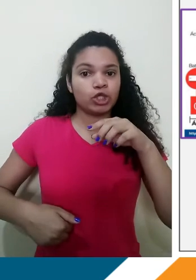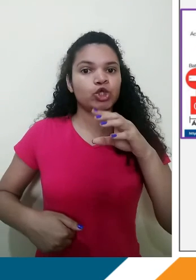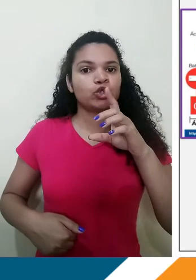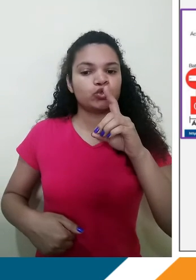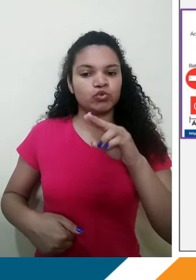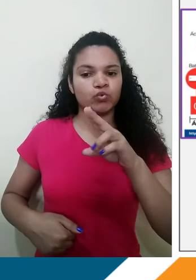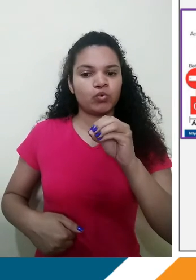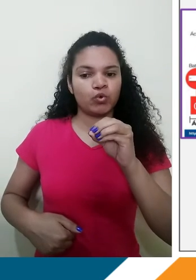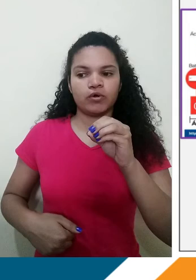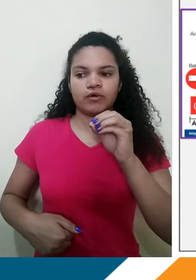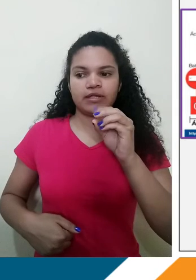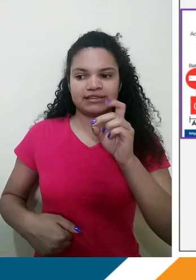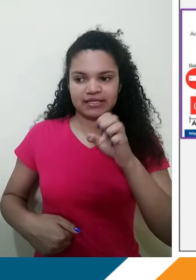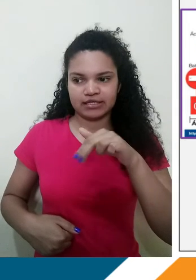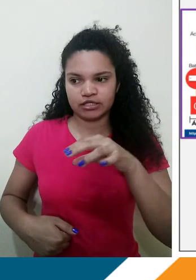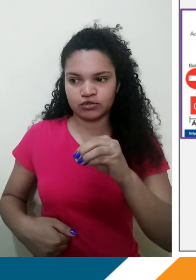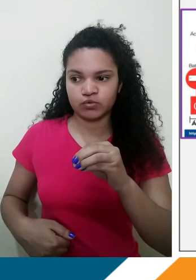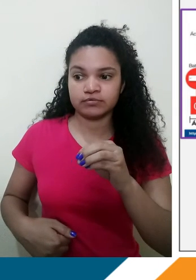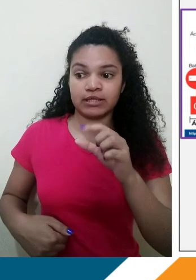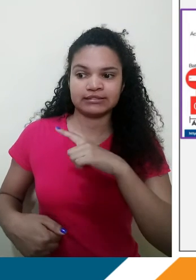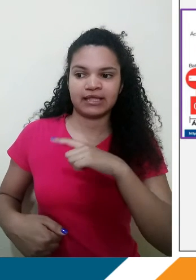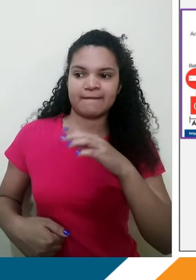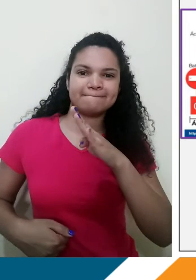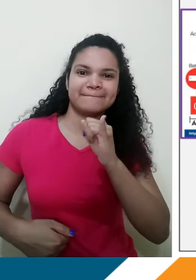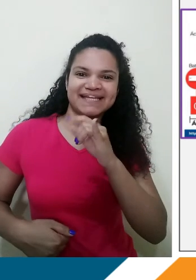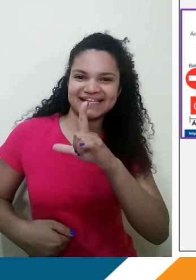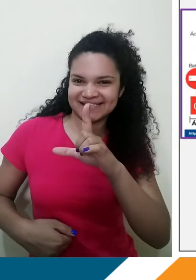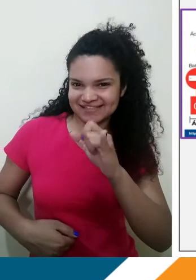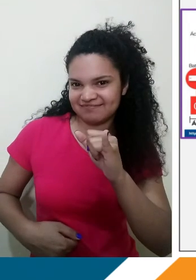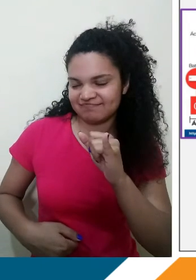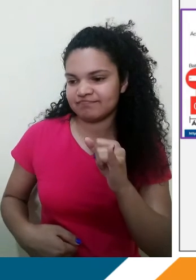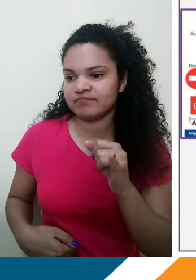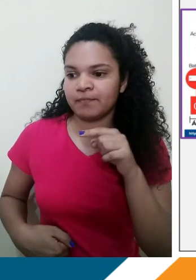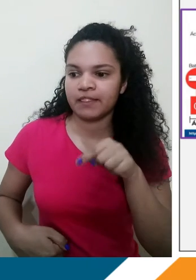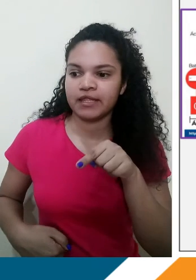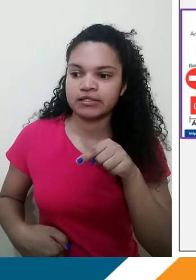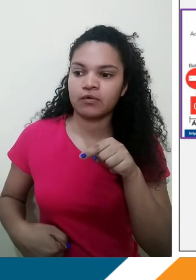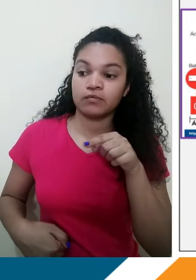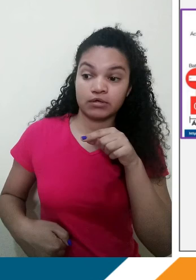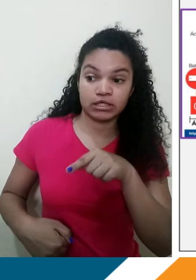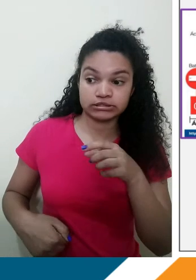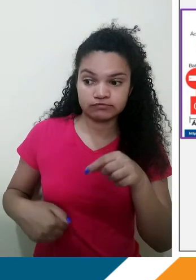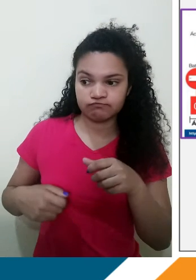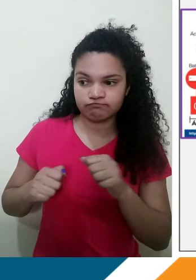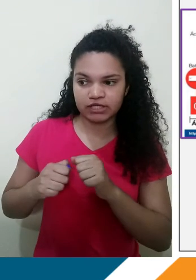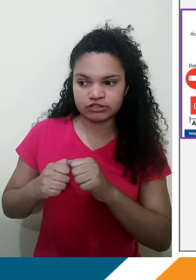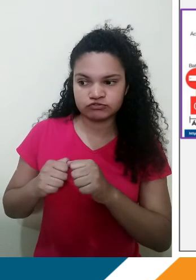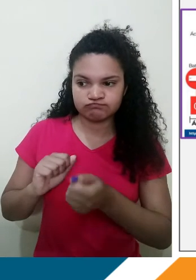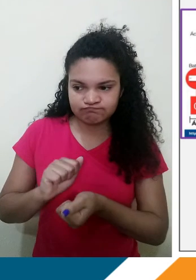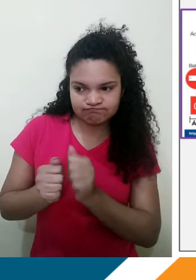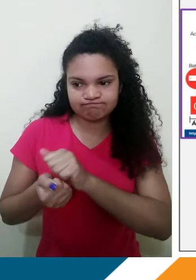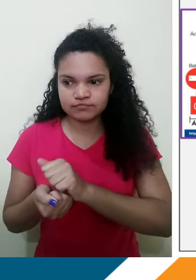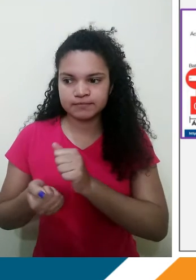fígado, armazenada na vesícula biliar, liberada então no duodeno, que faz emulsão de lipídios, dentre outras funções. Temos